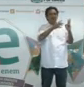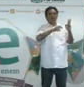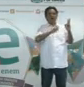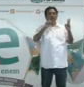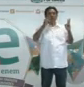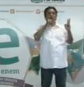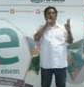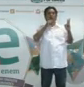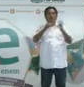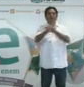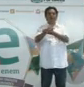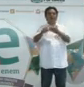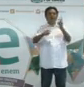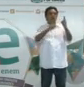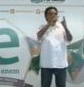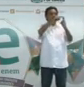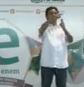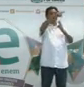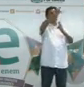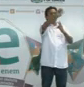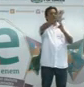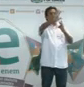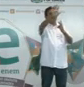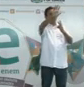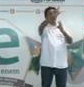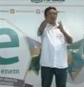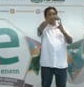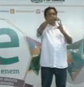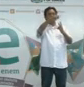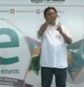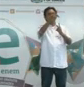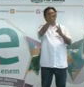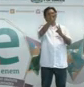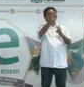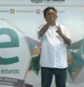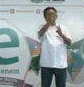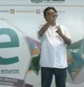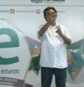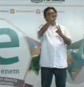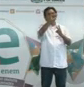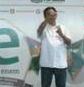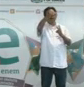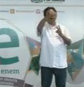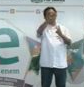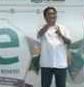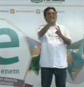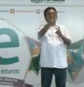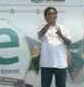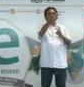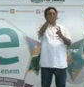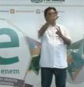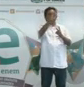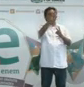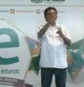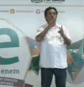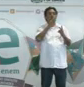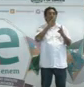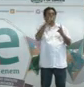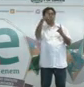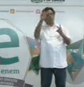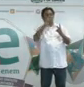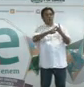homem. Uma delas vai para a Europa com ele, que é a Paraguaçu, vai conhecer a Catarina de Médicis, ok.